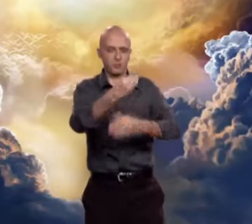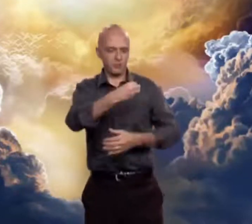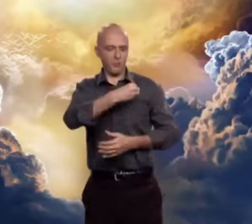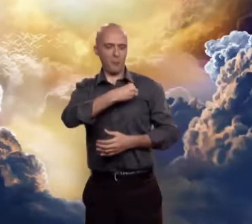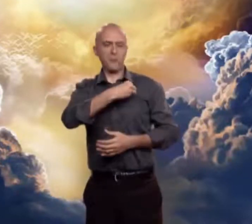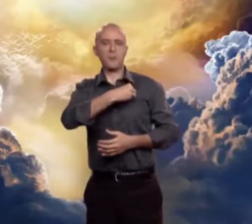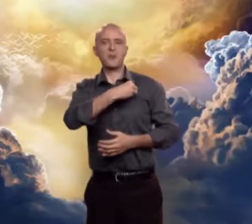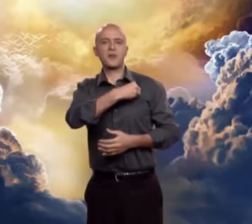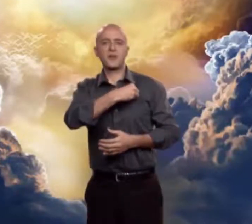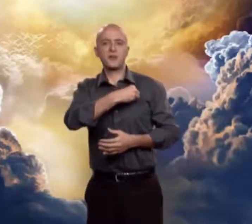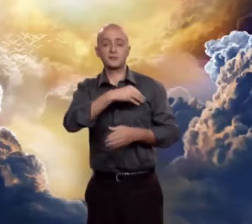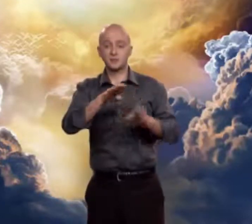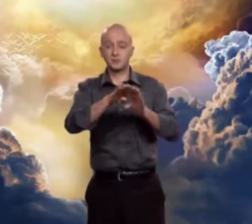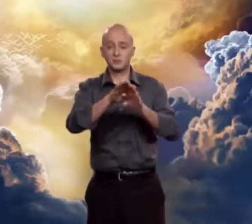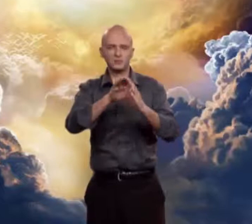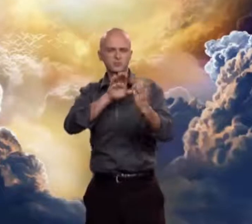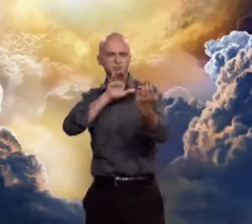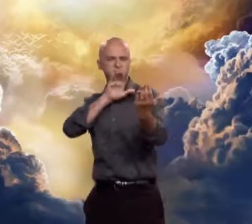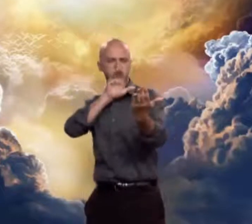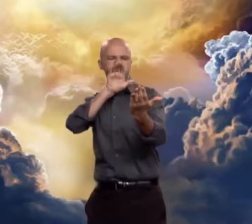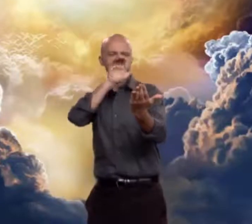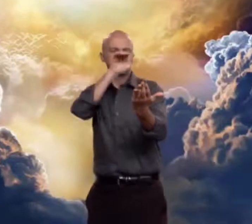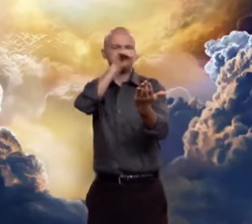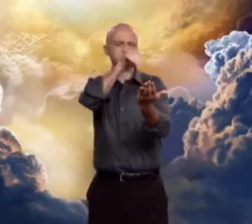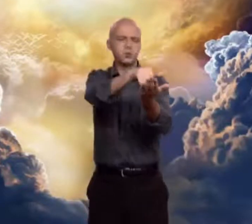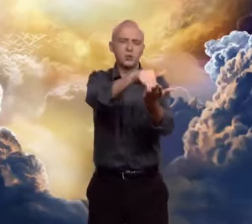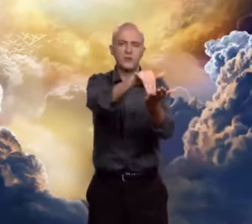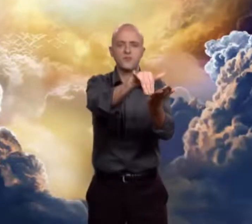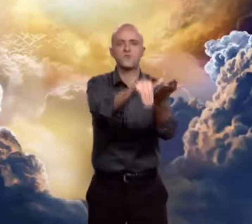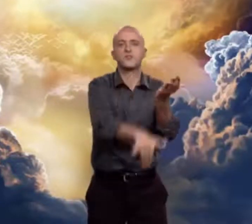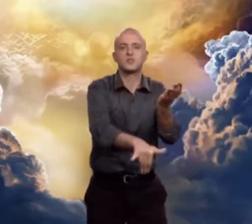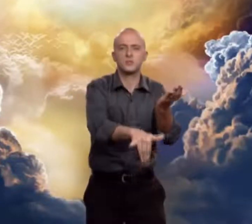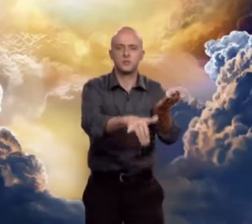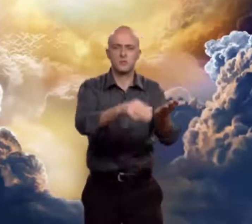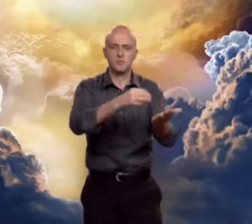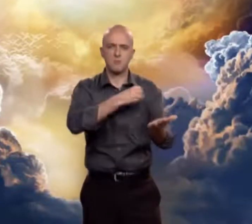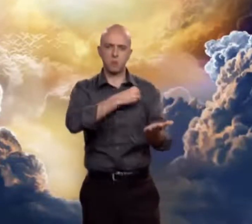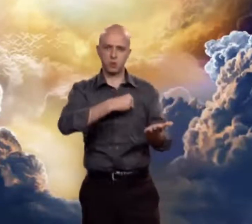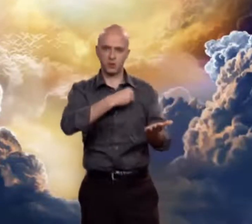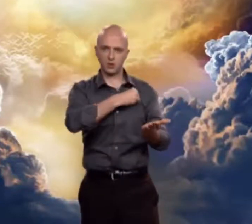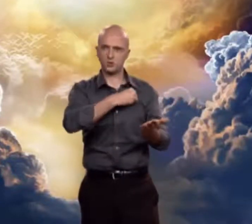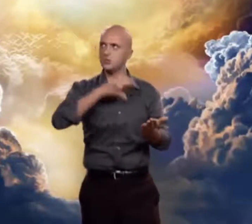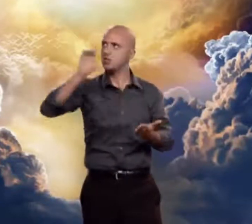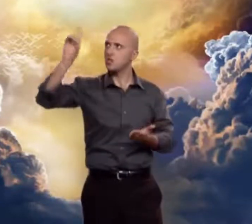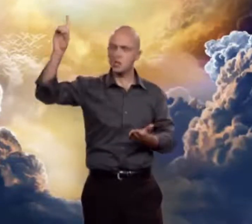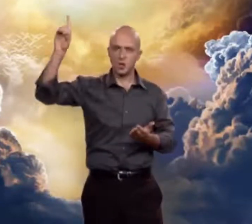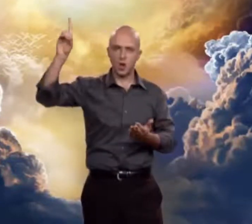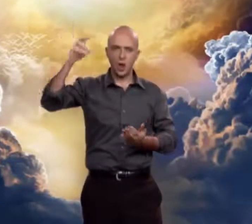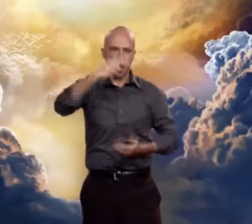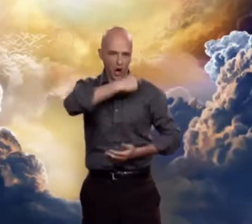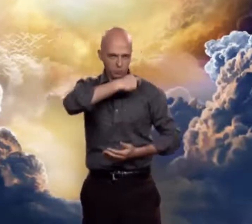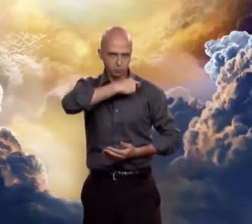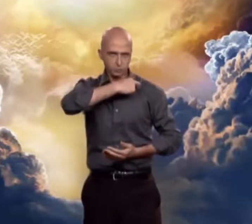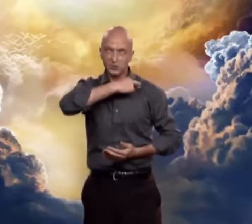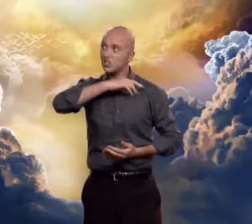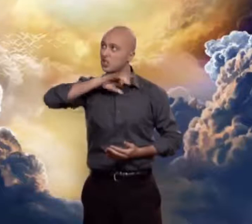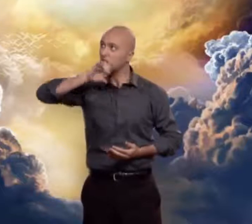pode-se compreender o suficiente sobre a origem e término do pecado a fim de que seja percebida a justiça e bondade